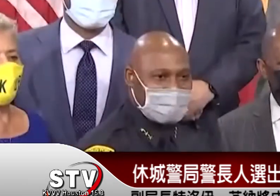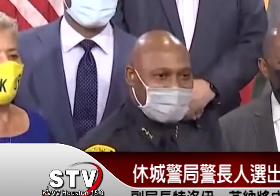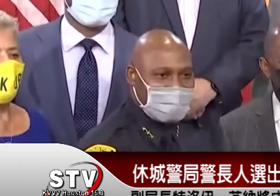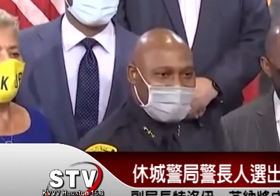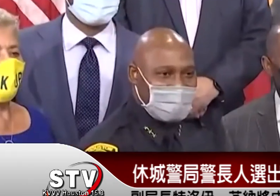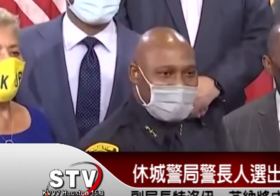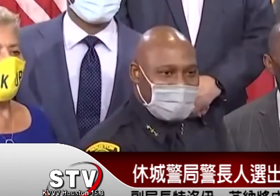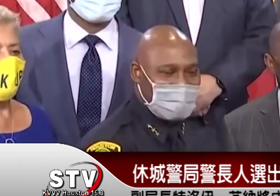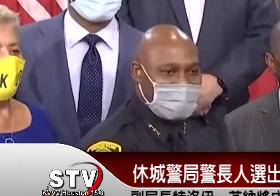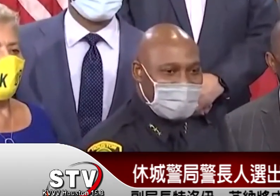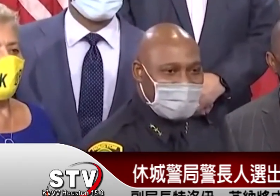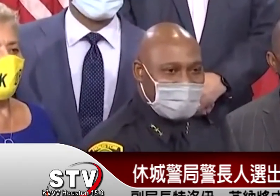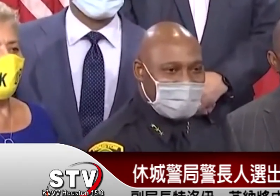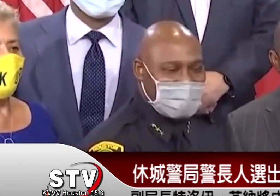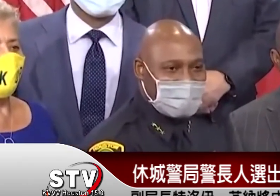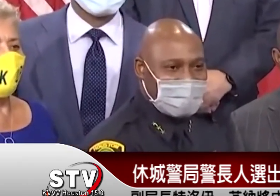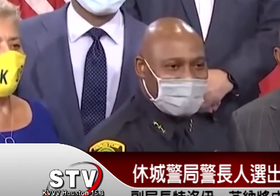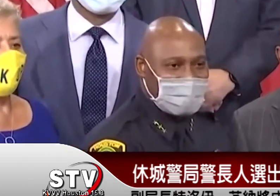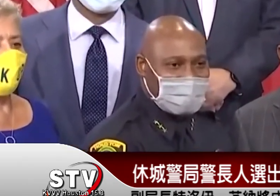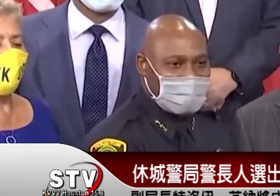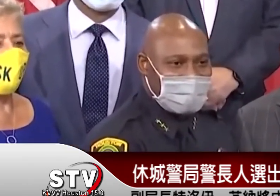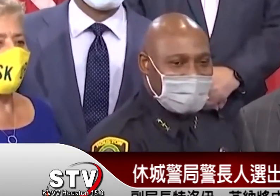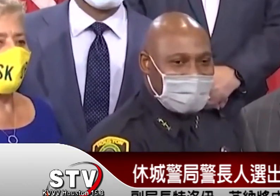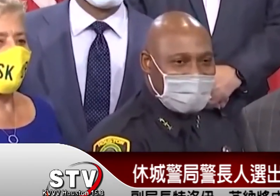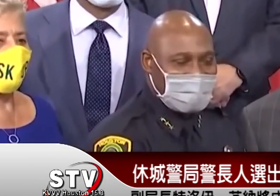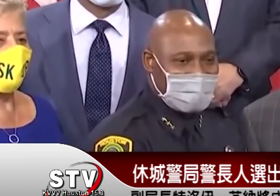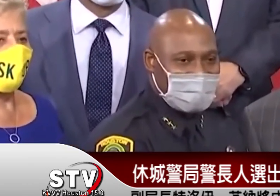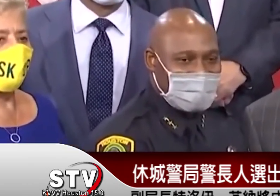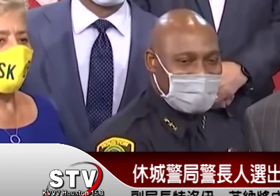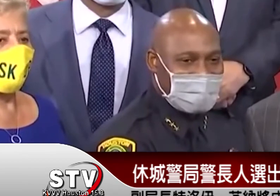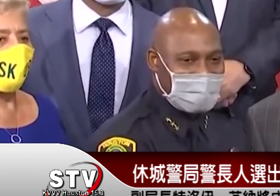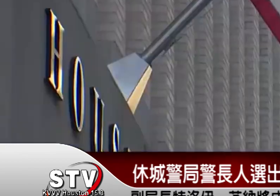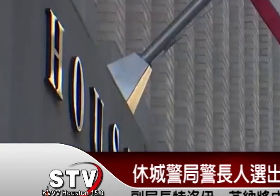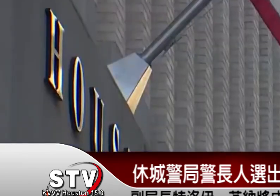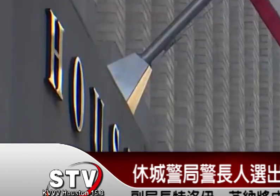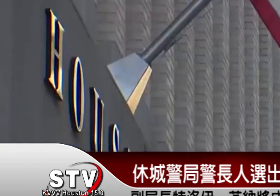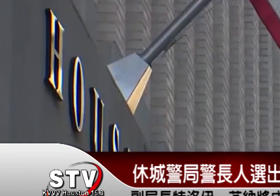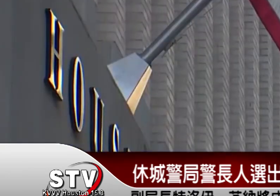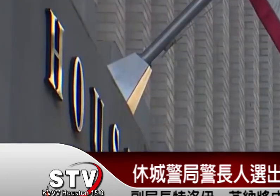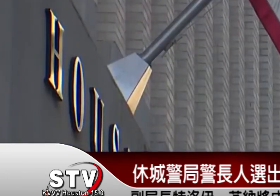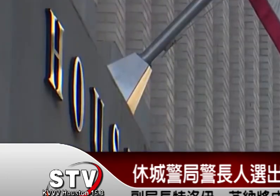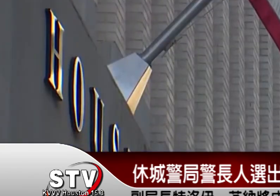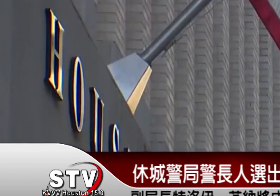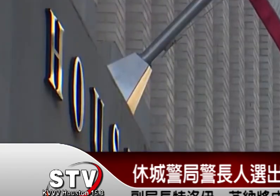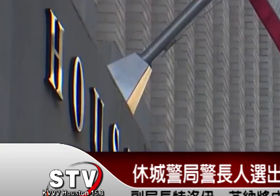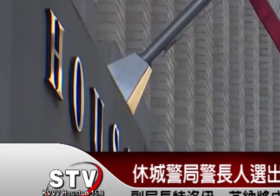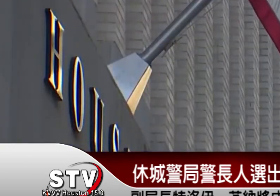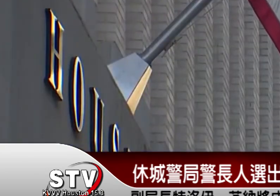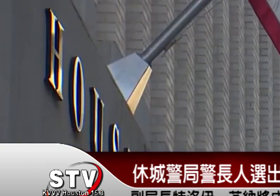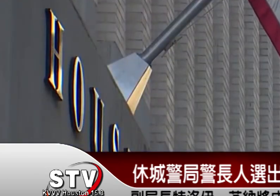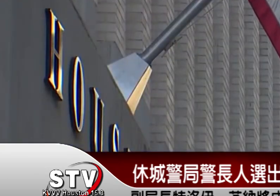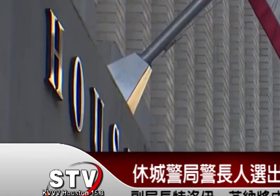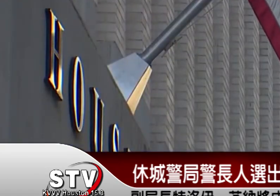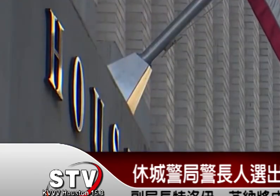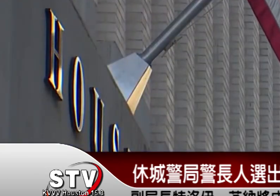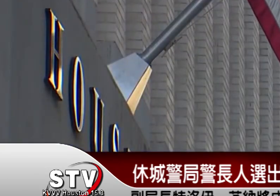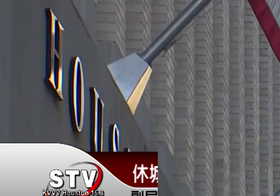不下的凶杀案数量，不仅需要强而有力的警察局长，恐怕还需要花费更多的心力。